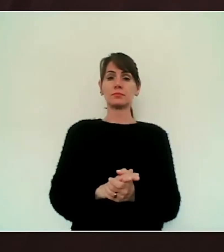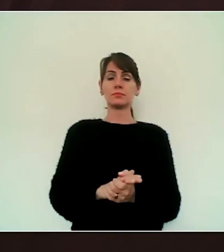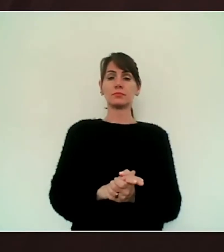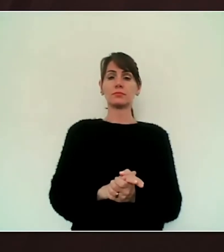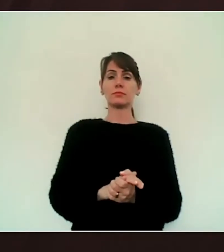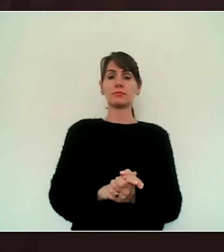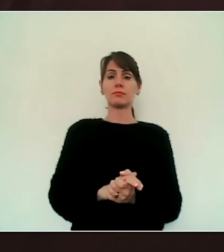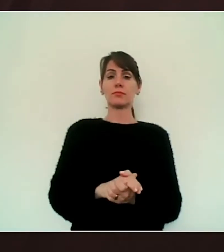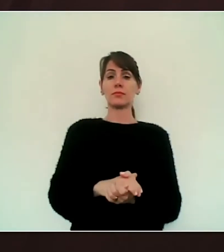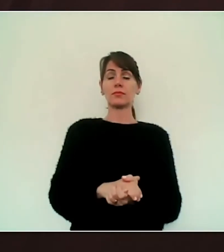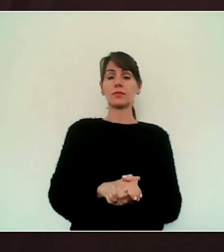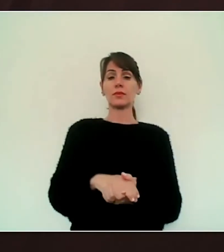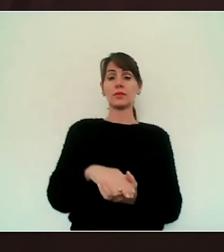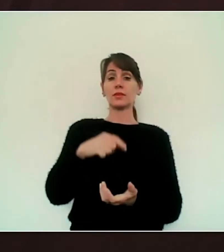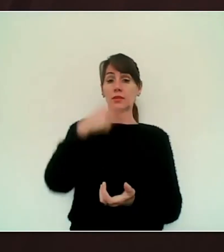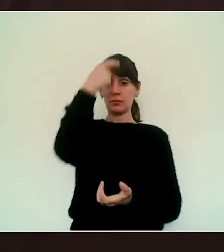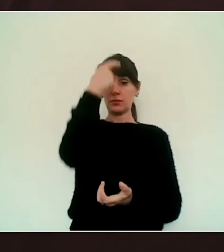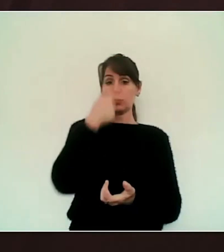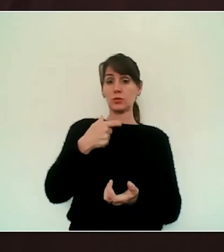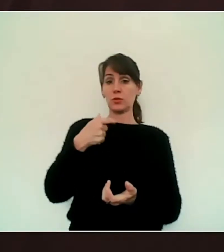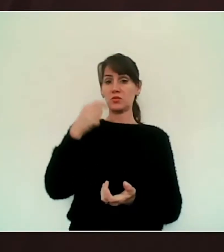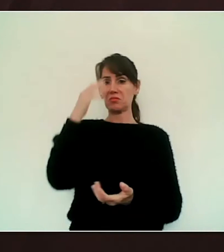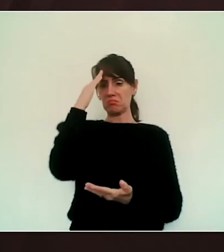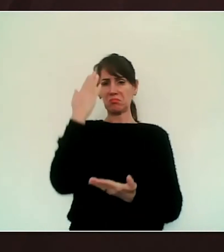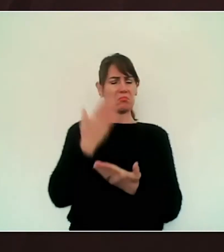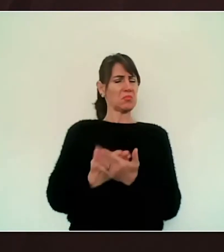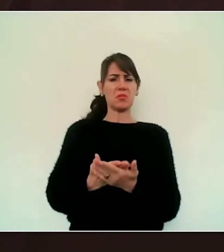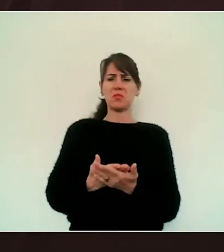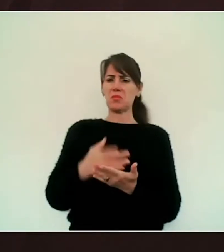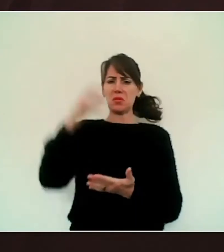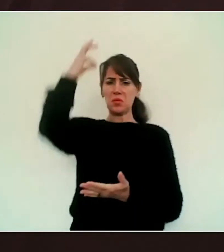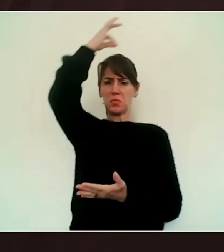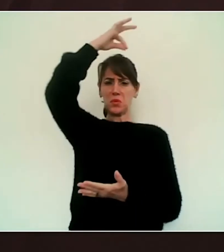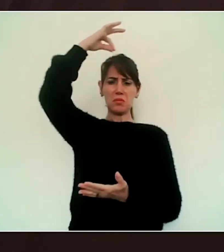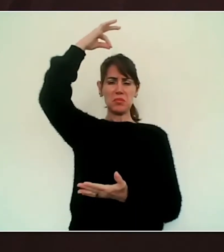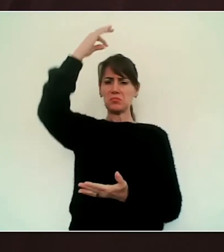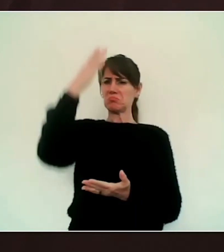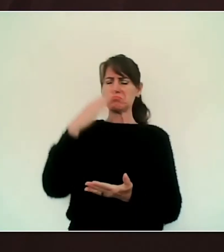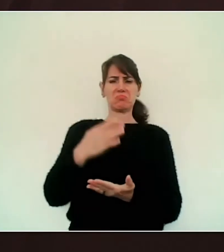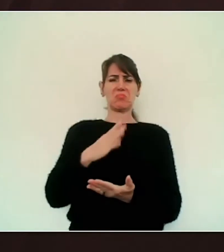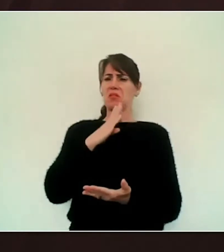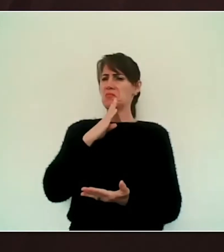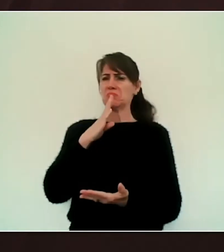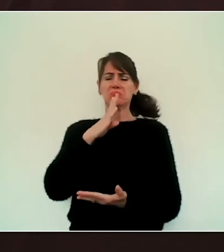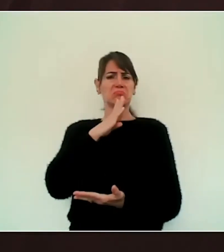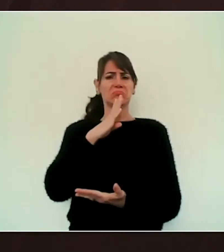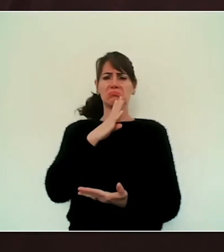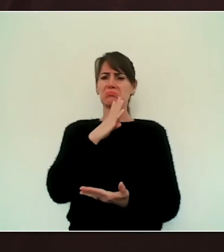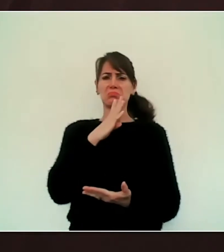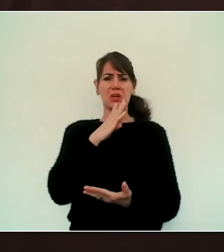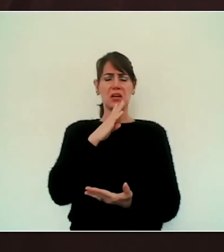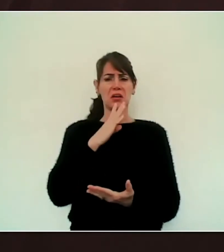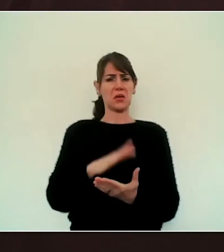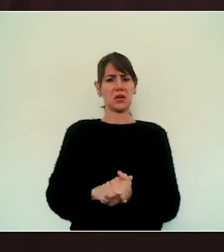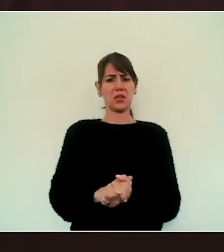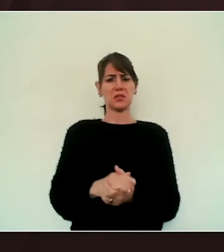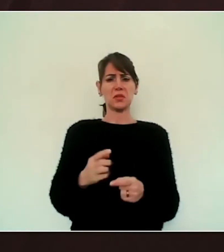do Espírito, até o que ele tem vai ser tirado. No fim ele vai criticar você, vai criticar a palavra profética, eu